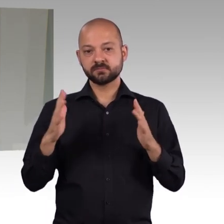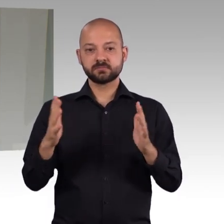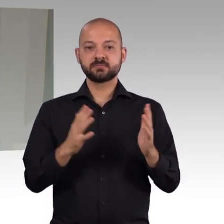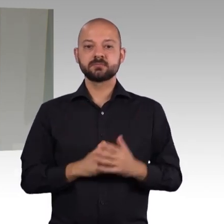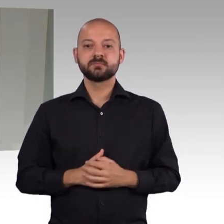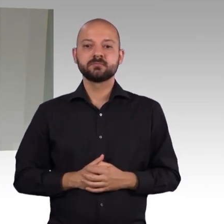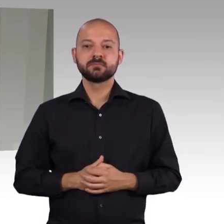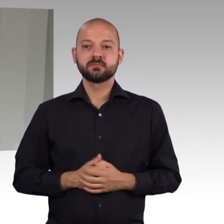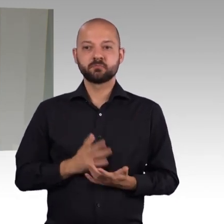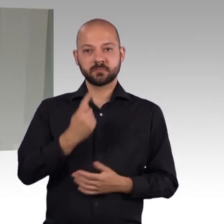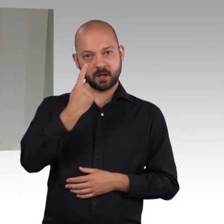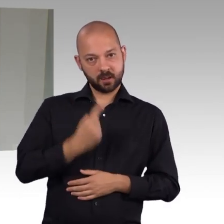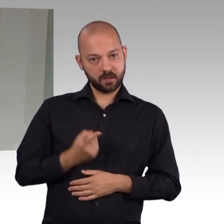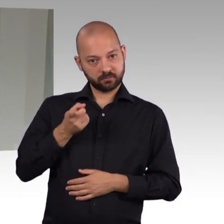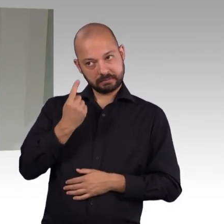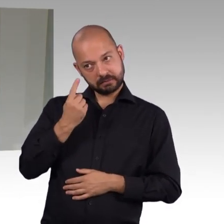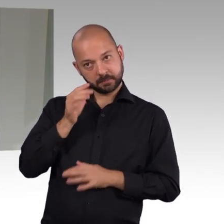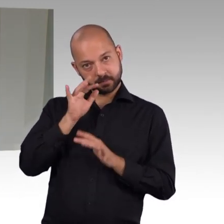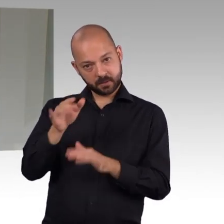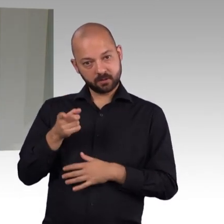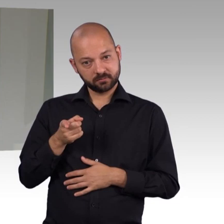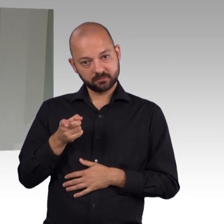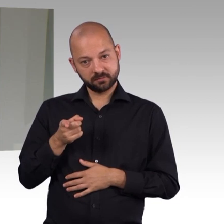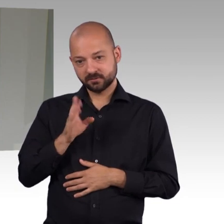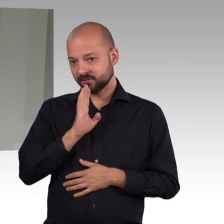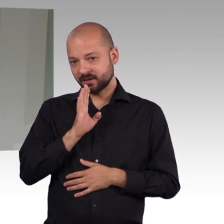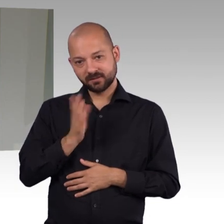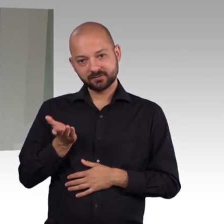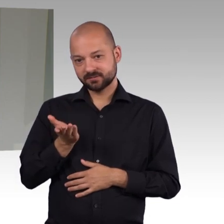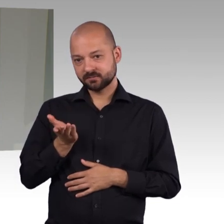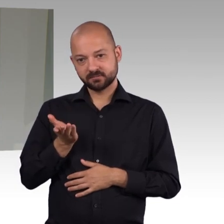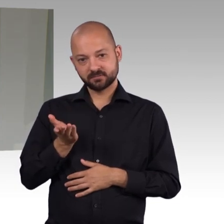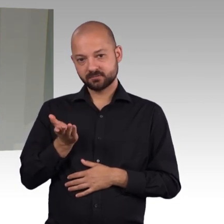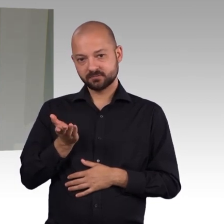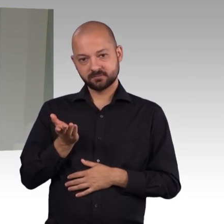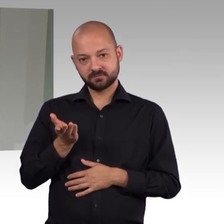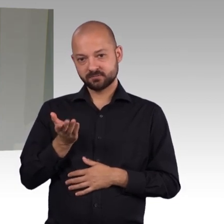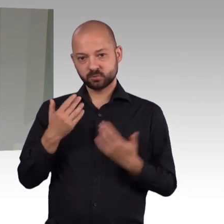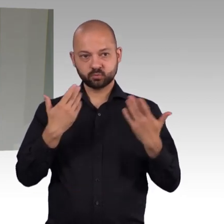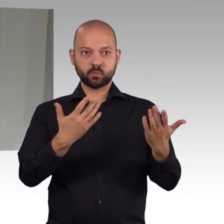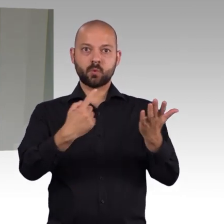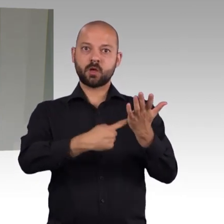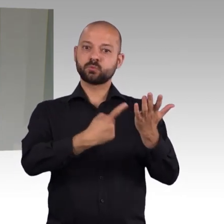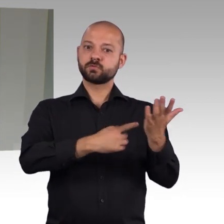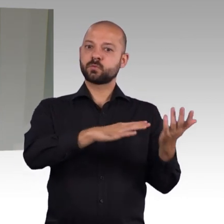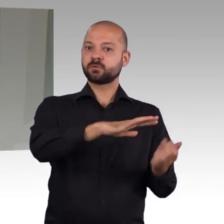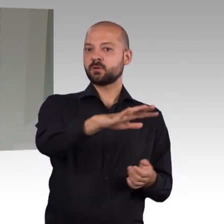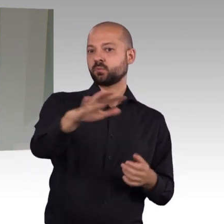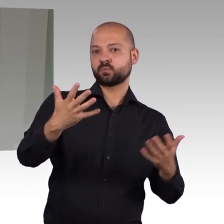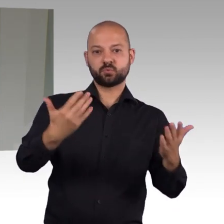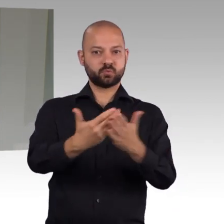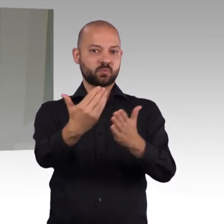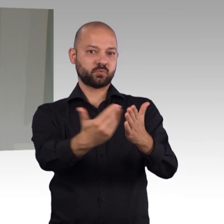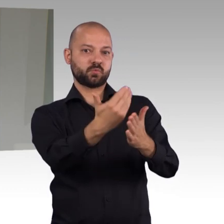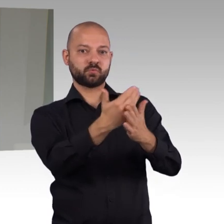die Herausforderungen unserer Zeit zu geben. Meine Damen und Herren, überall auf der Welt verbreiten sich moderne